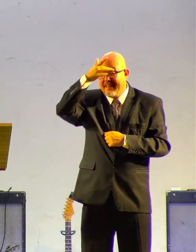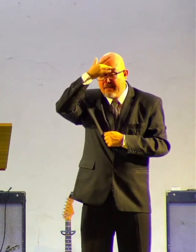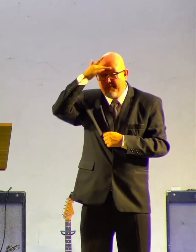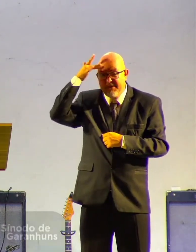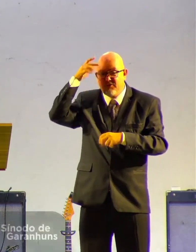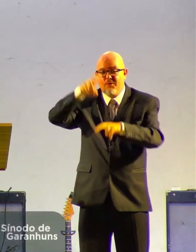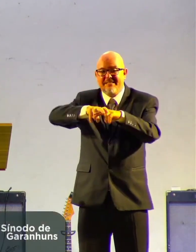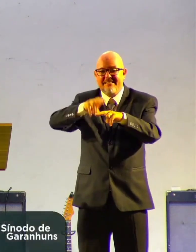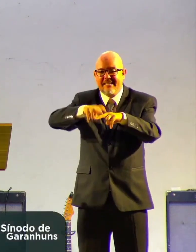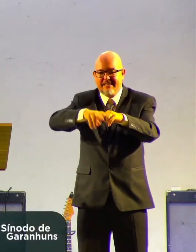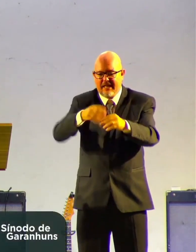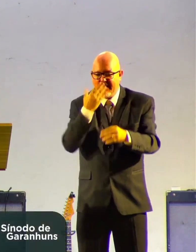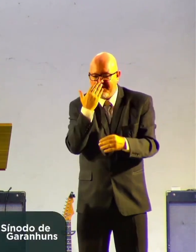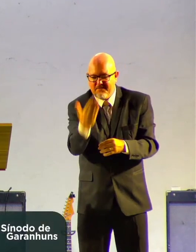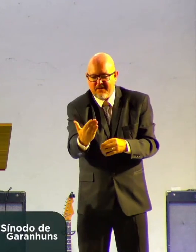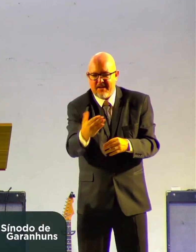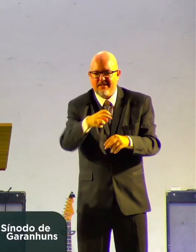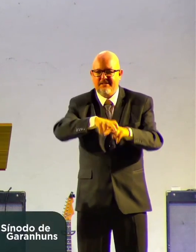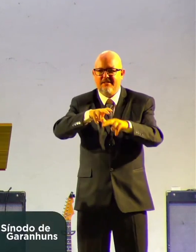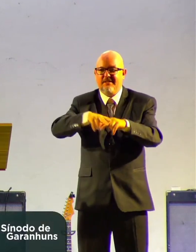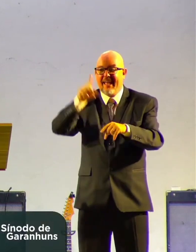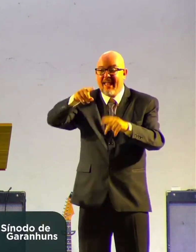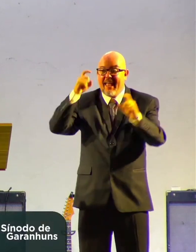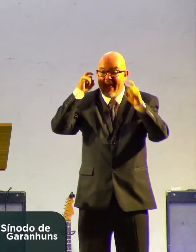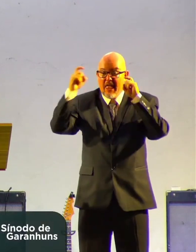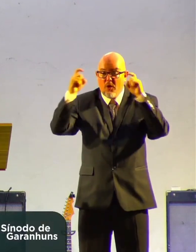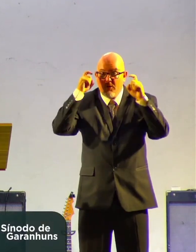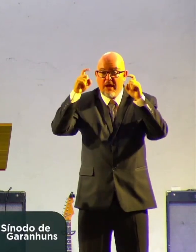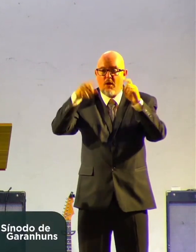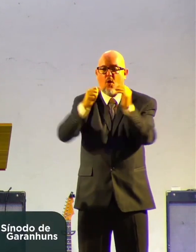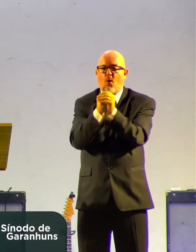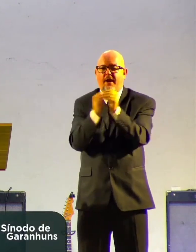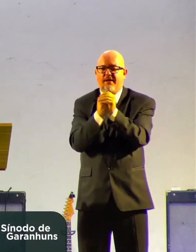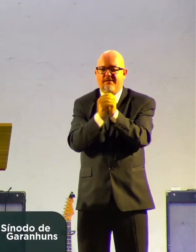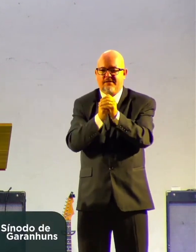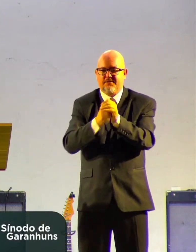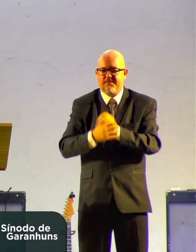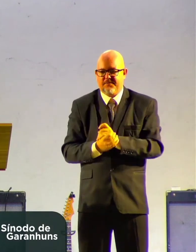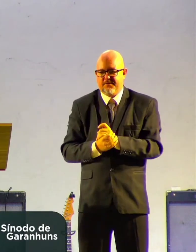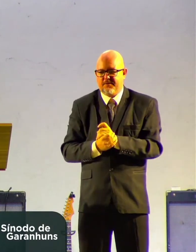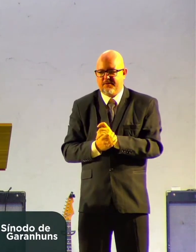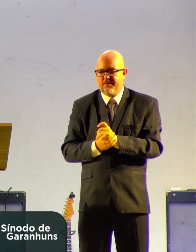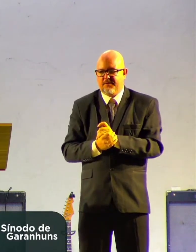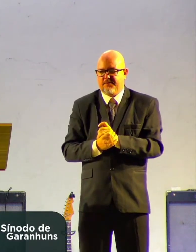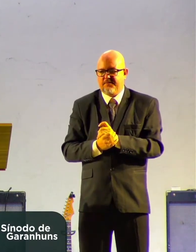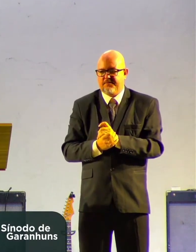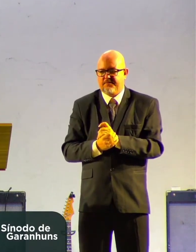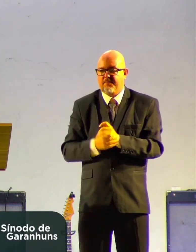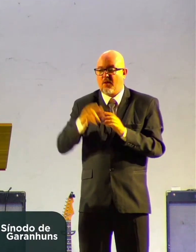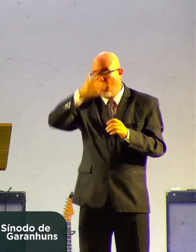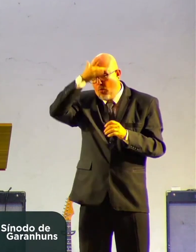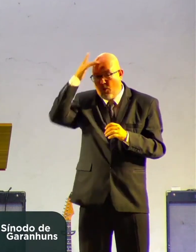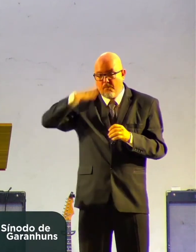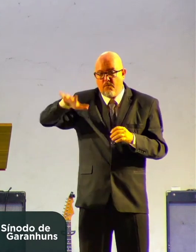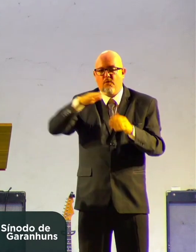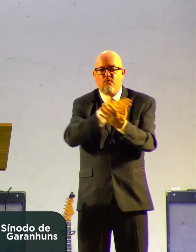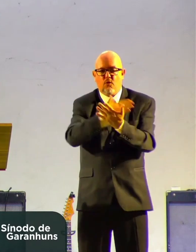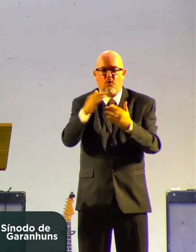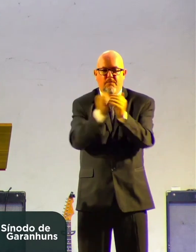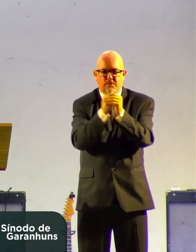assentadas em frente ao púlpito, numa das reuniões diárias de oração. Quando aquele povo começou a